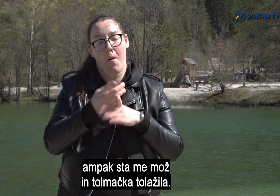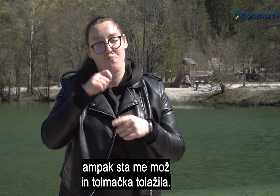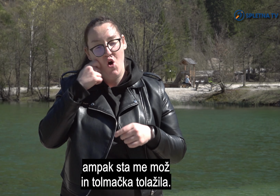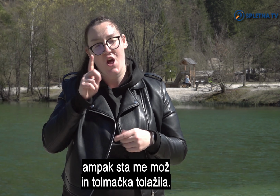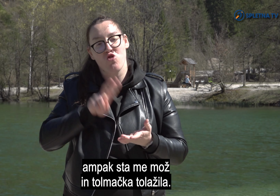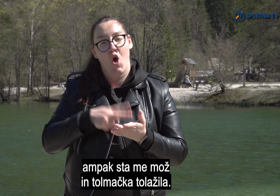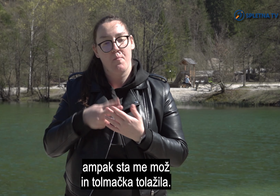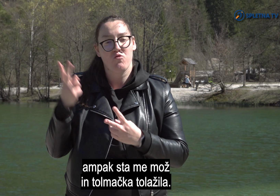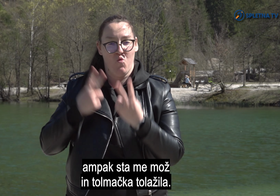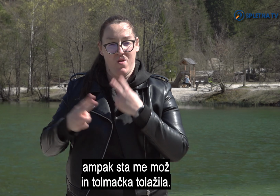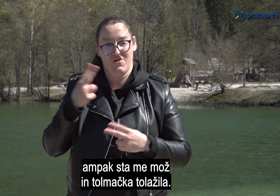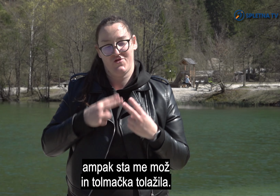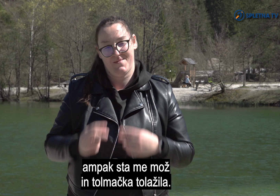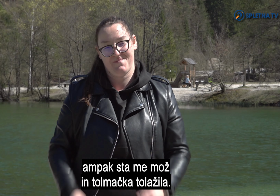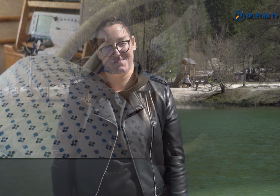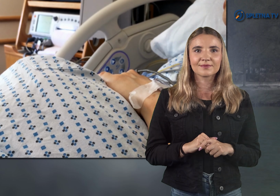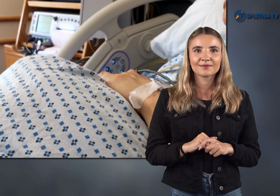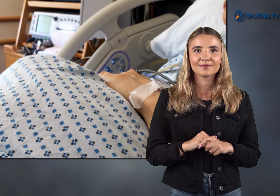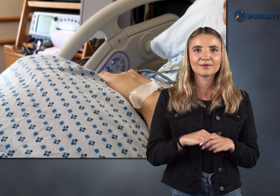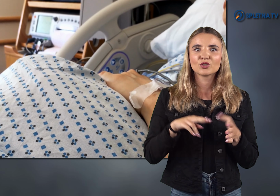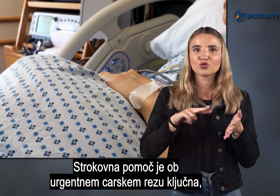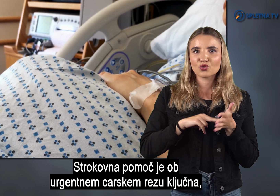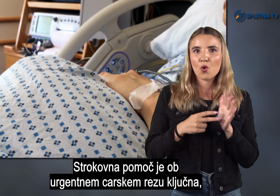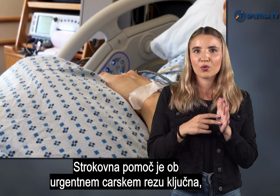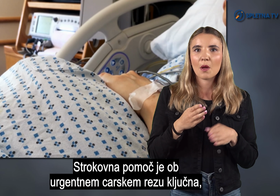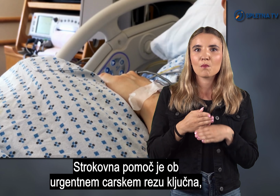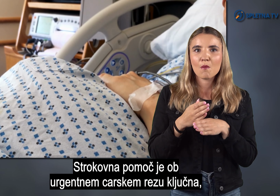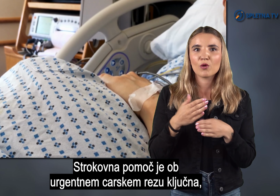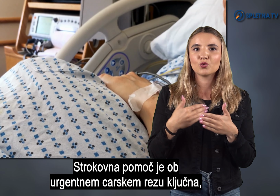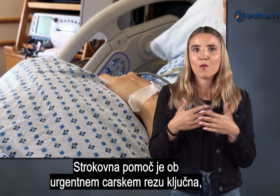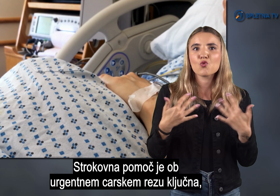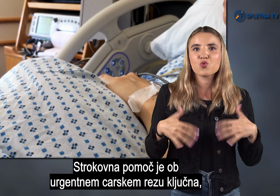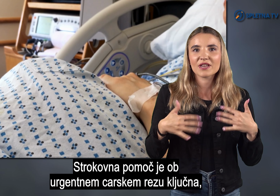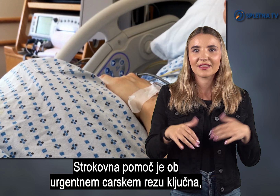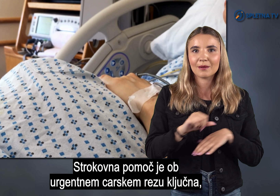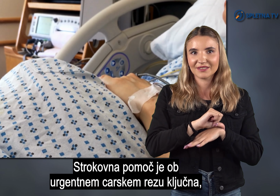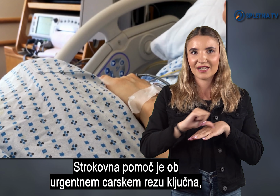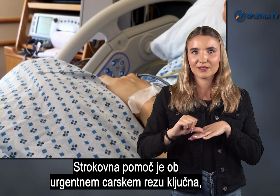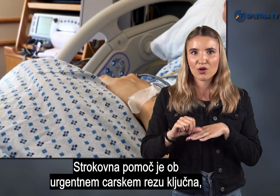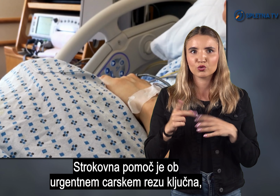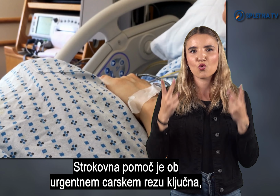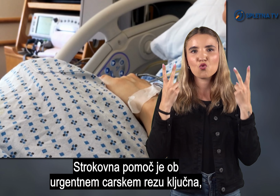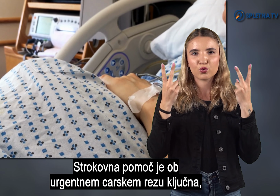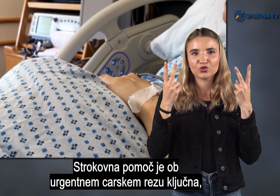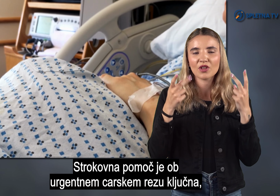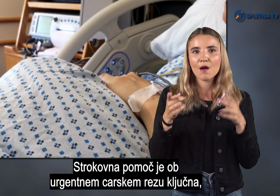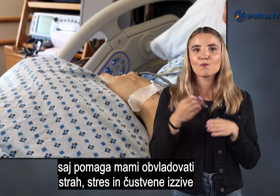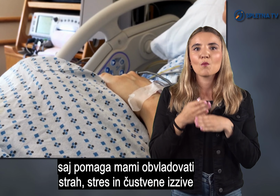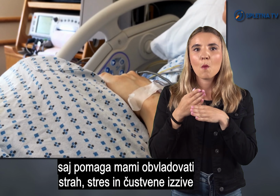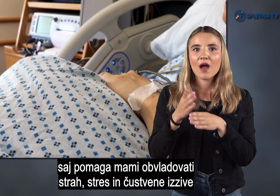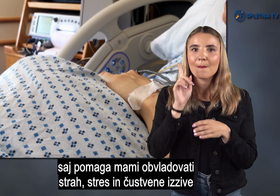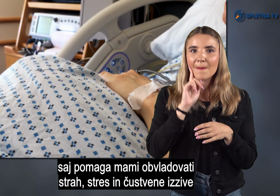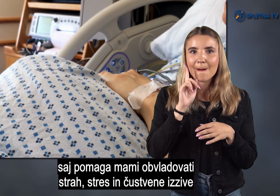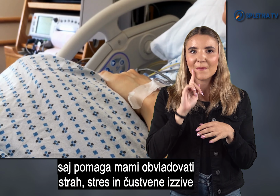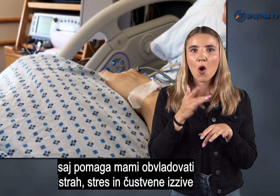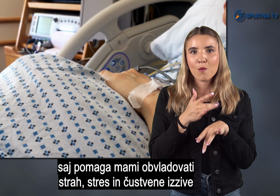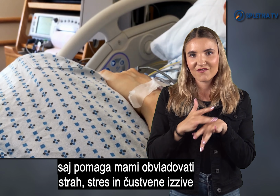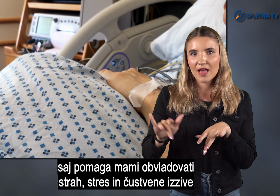rez. To me je zelo šokiralo. Strokovna pomoč je ob urgentnem carskem rezu ključna, saj pomaga